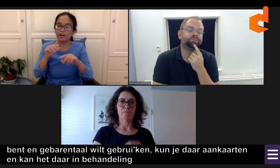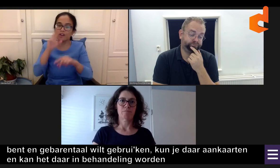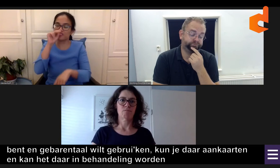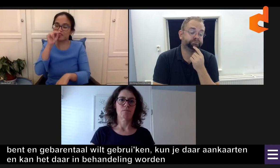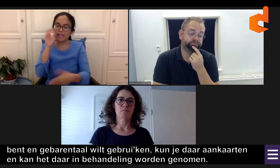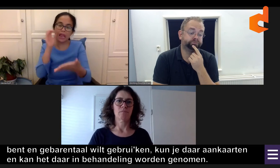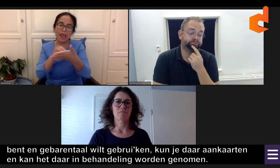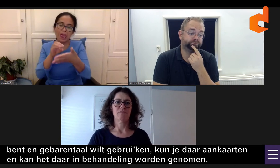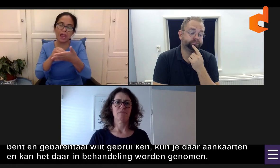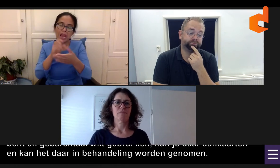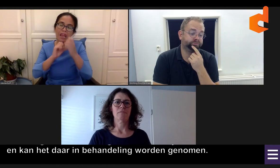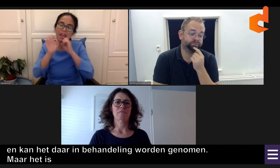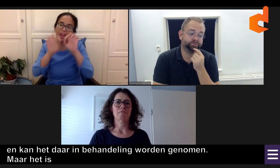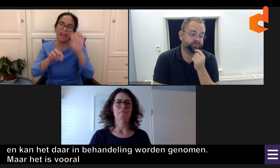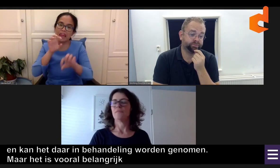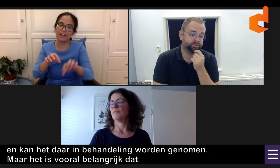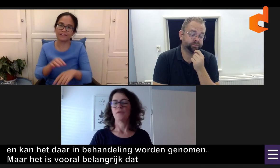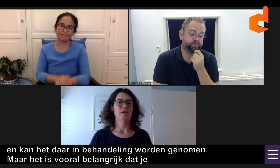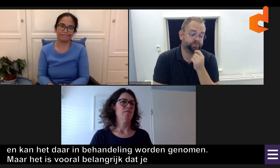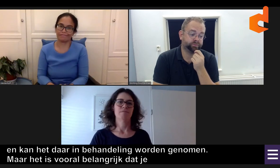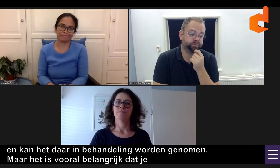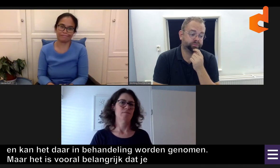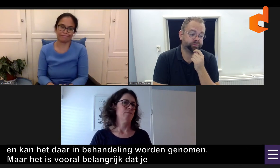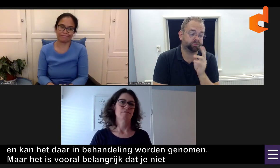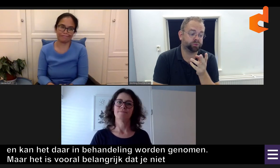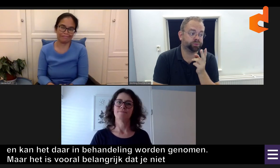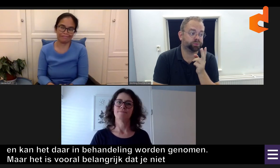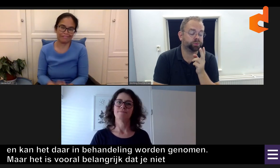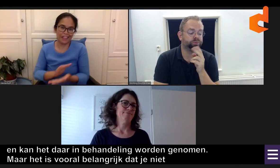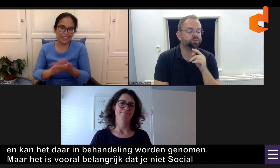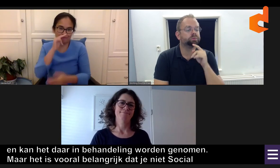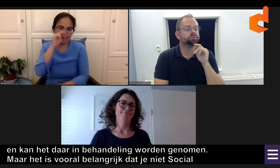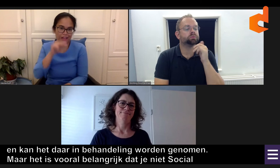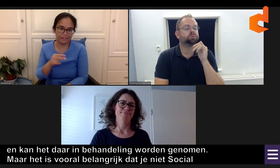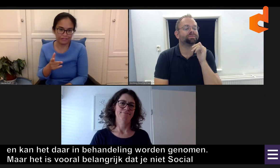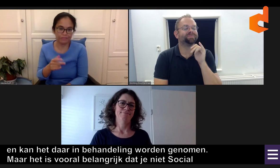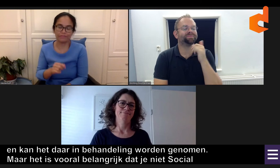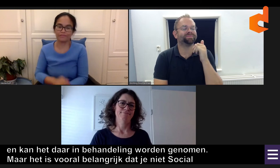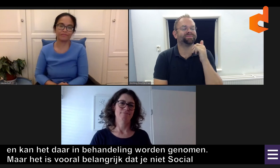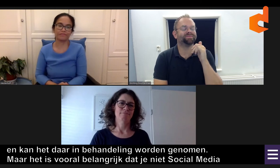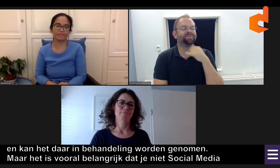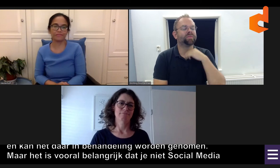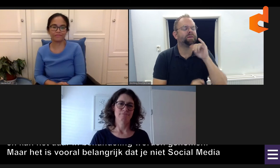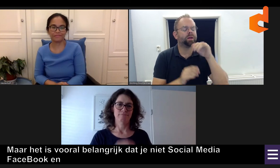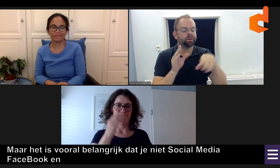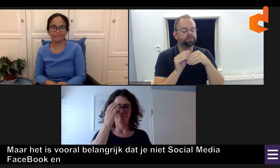Maar het is vooral belangrijk dat je niet social media gebruikt, zoals Facebook en Twitter, om eigenlijk daar je verhaal kwijt te...